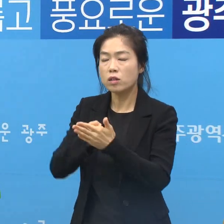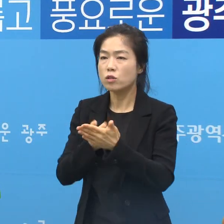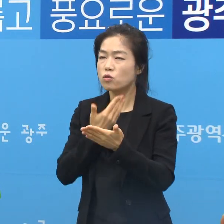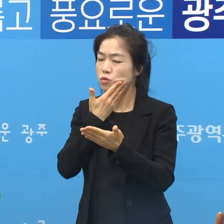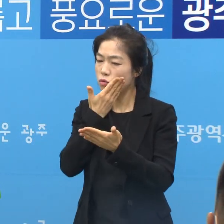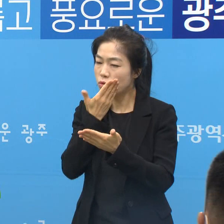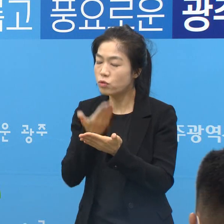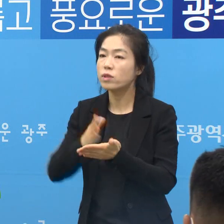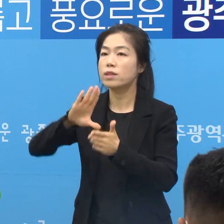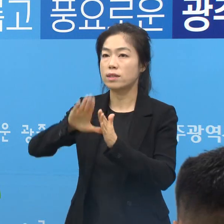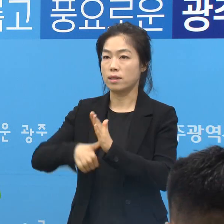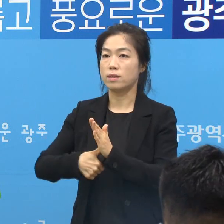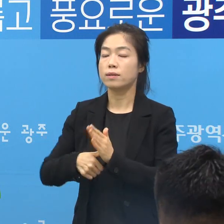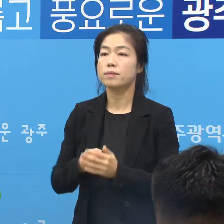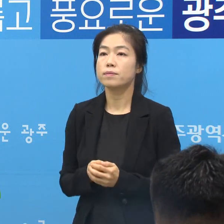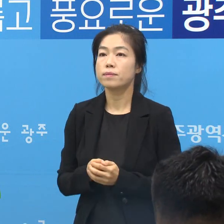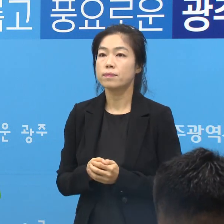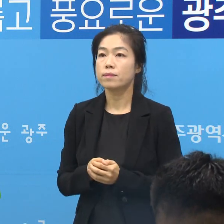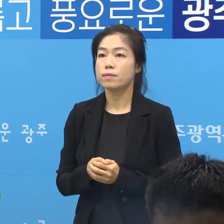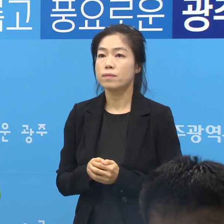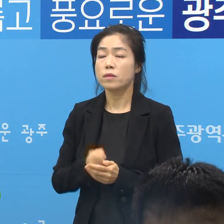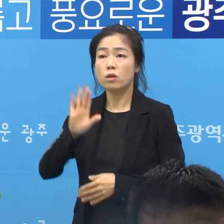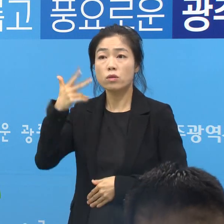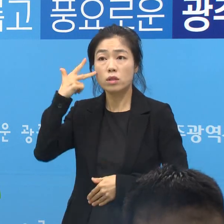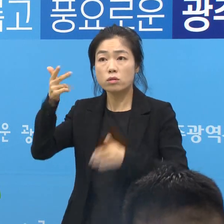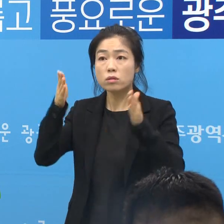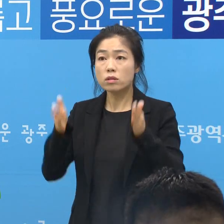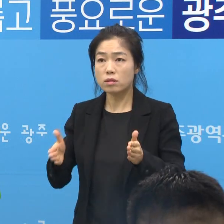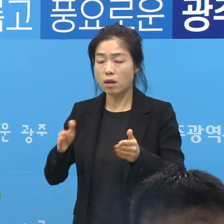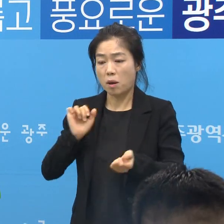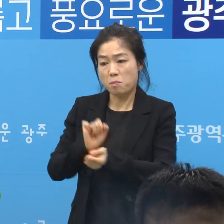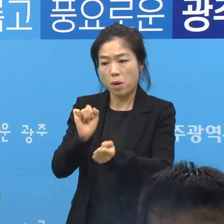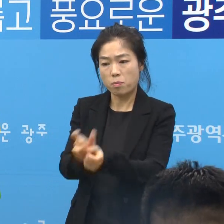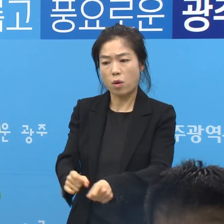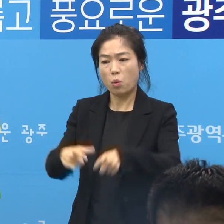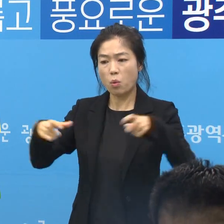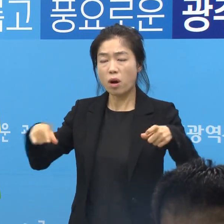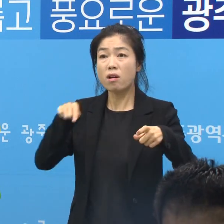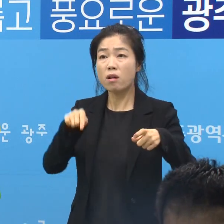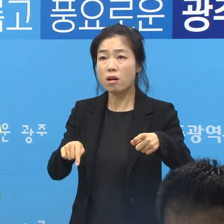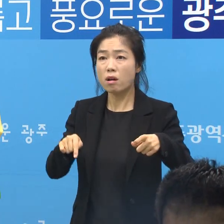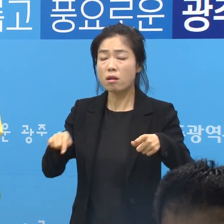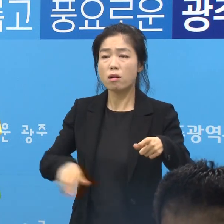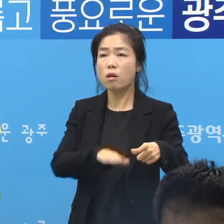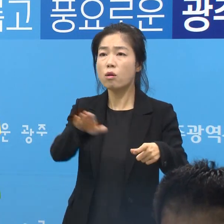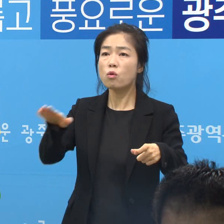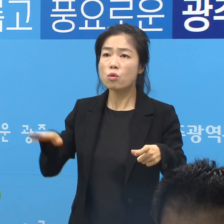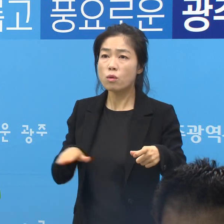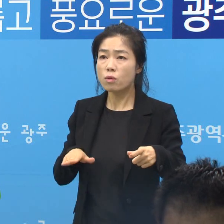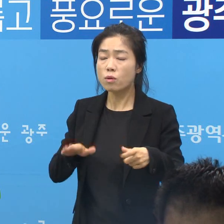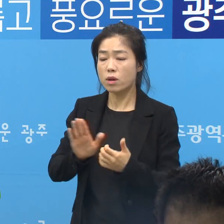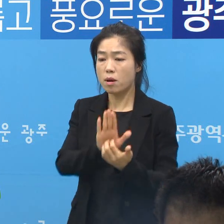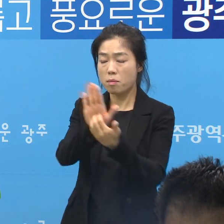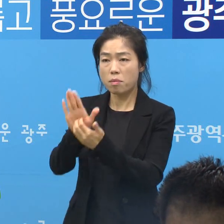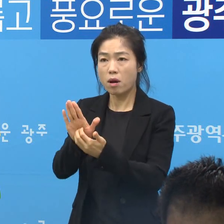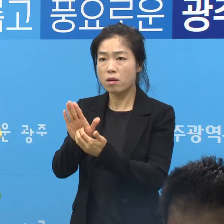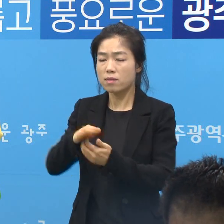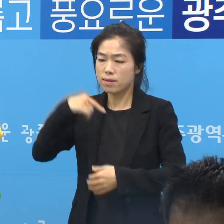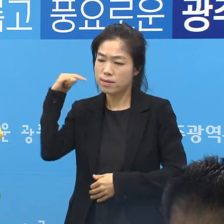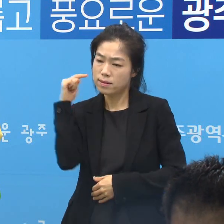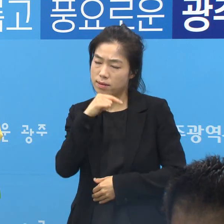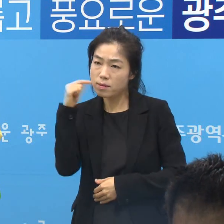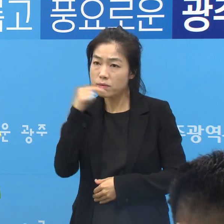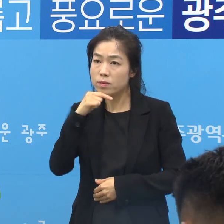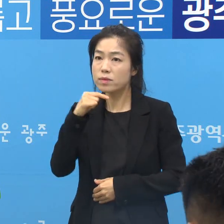최대의 분수령입니다. 최근 일주일 사이의 감염 확산은 우리에게 방역당국의